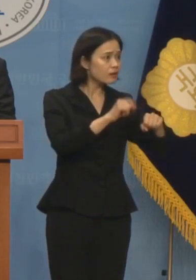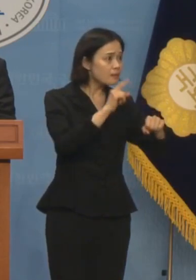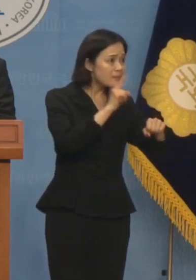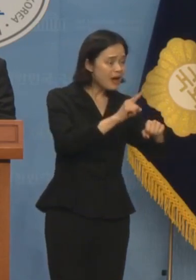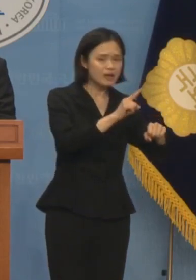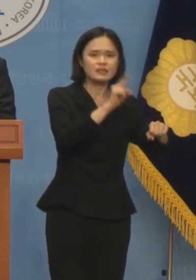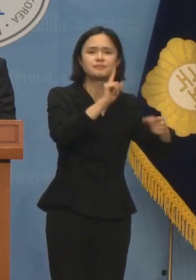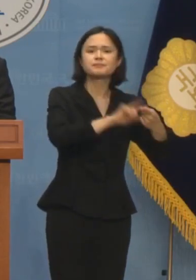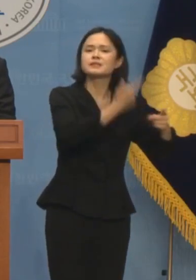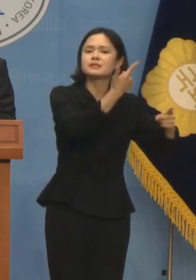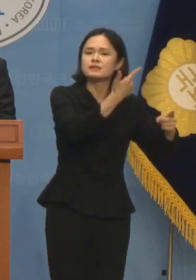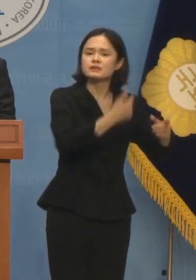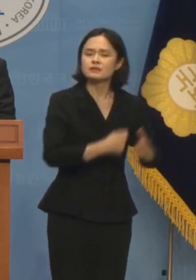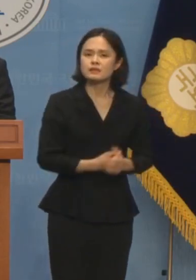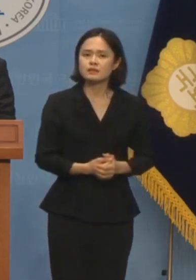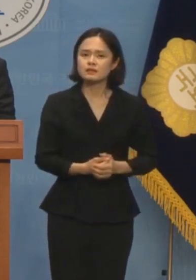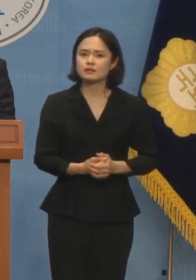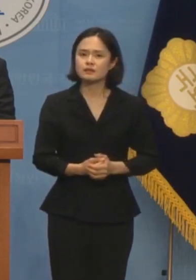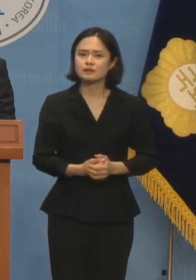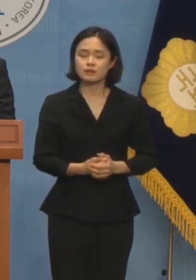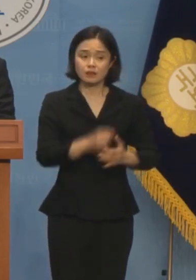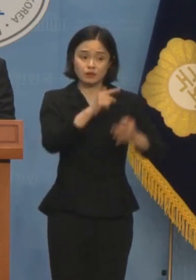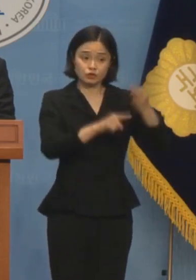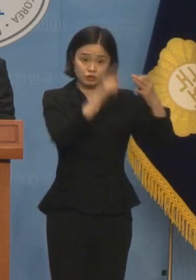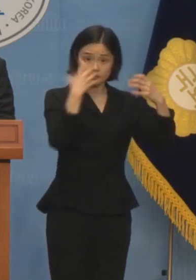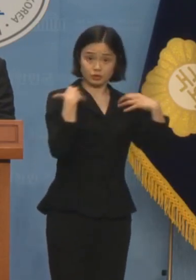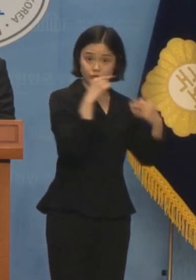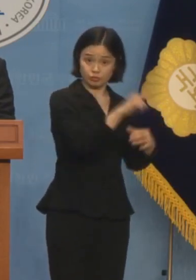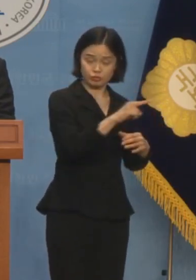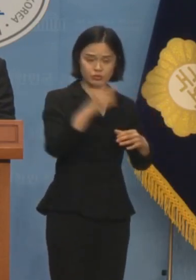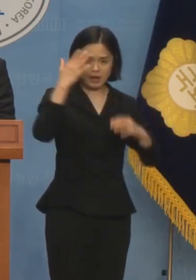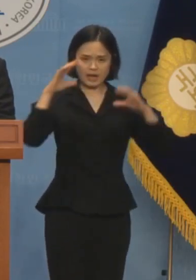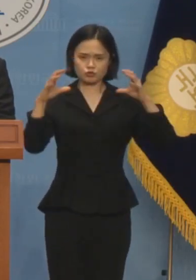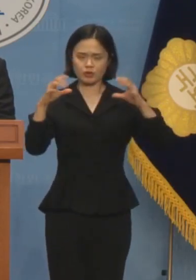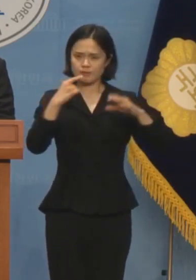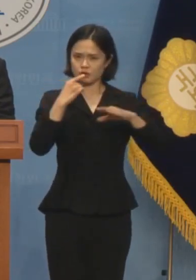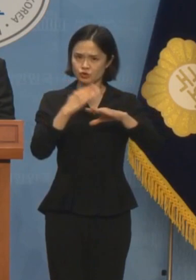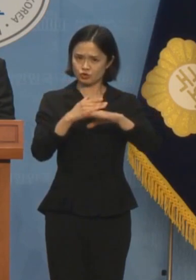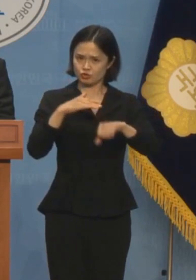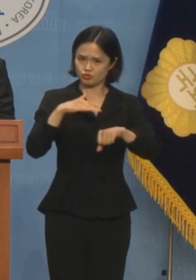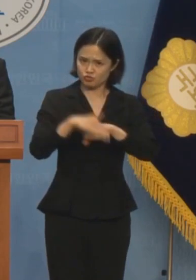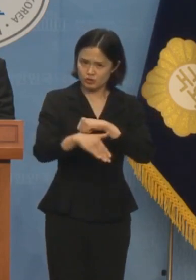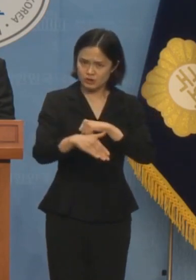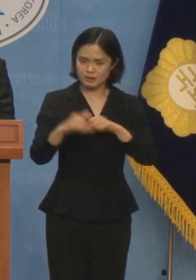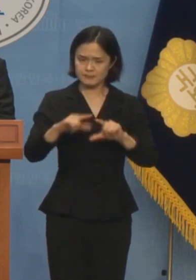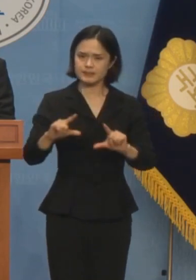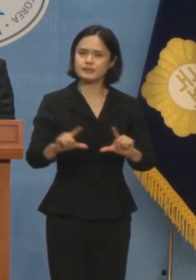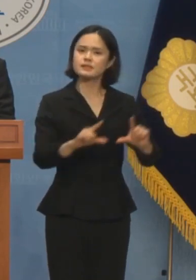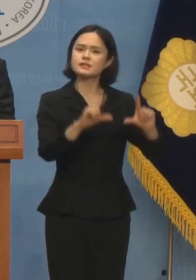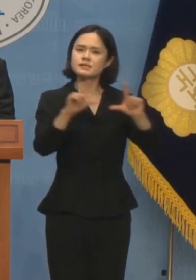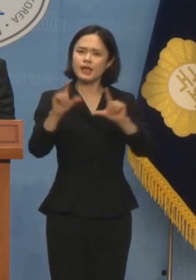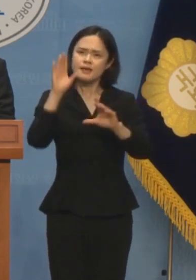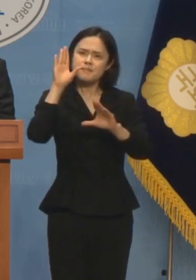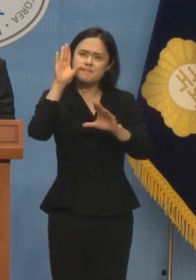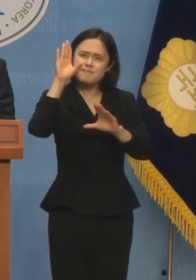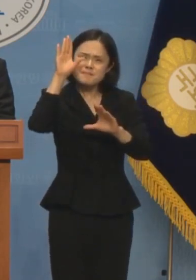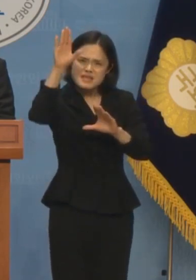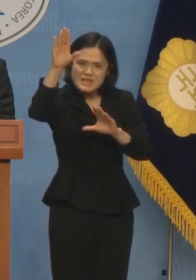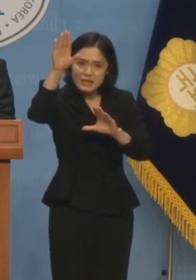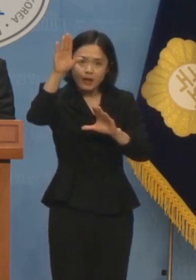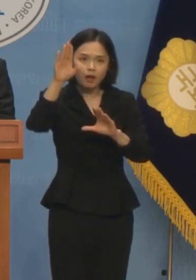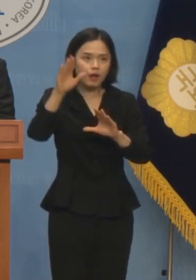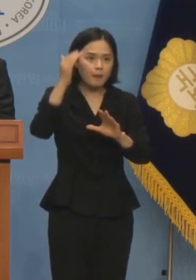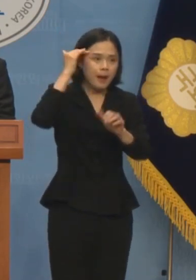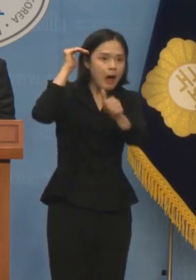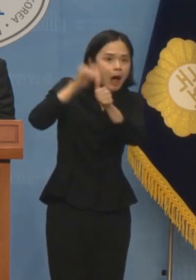마십시오 윤석열 정권이라 말로 대한민국의 민주주의와 민생 미래 앞에 놓인 가장 큰